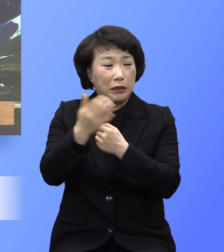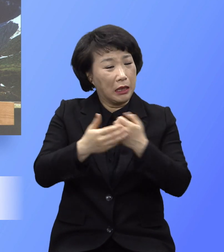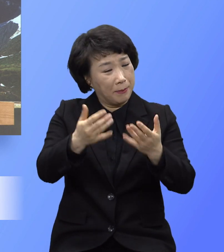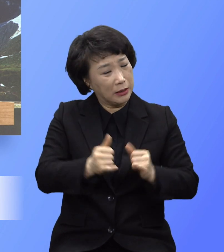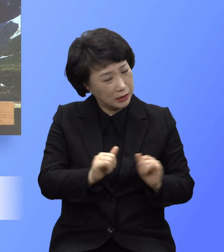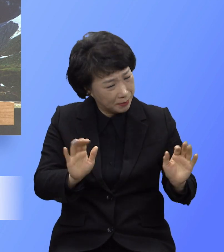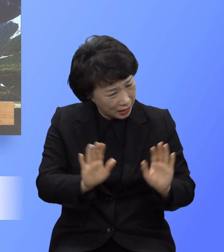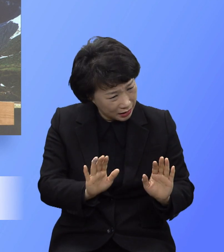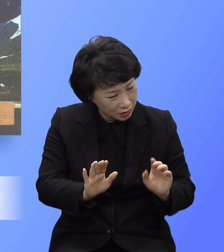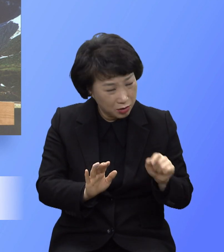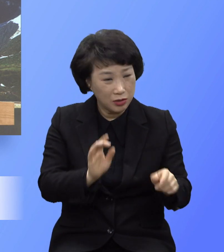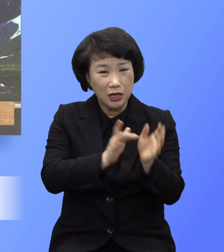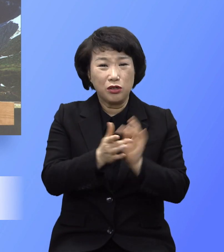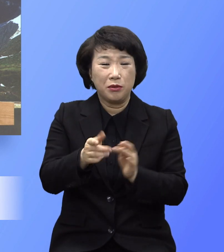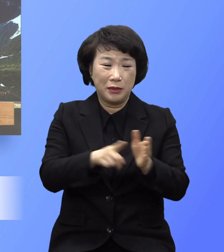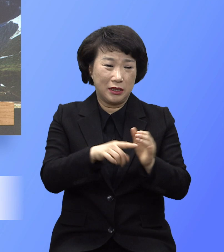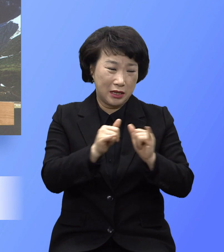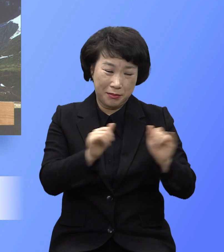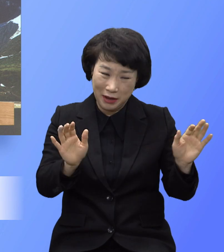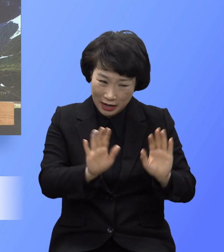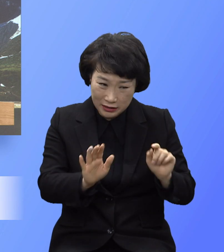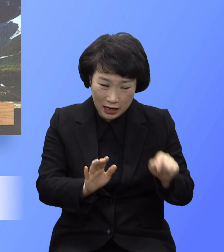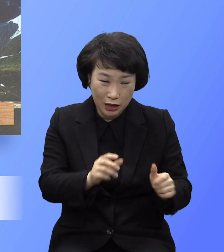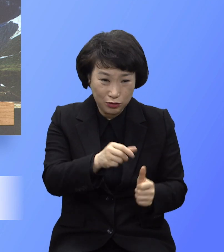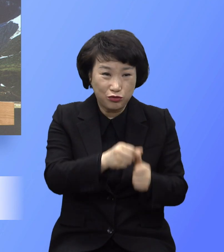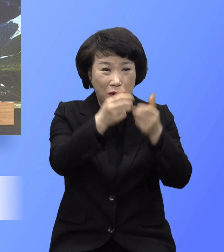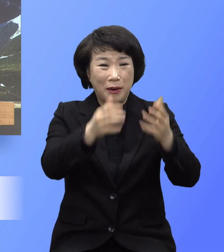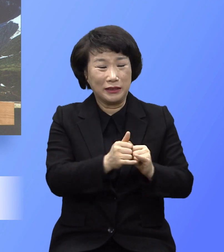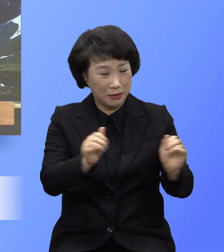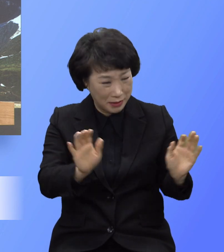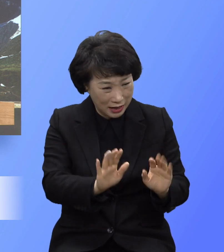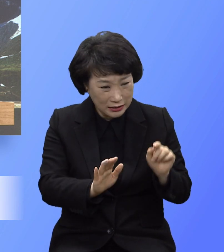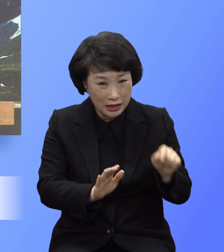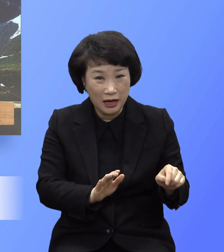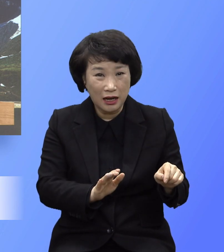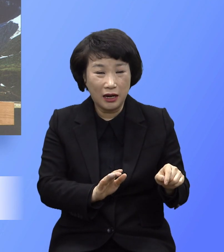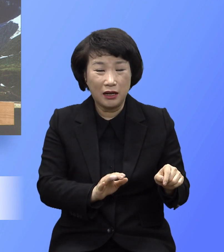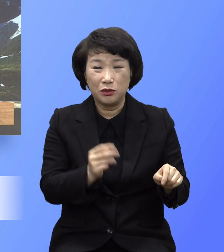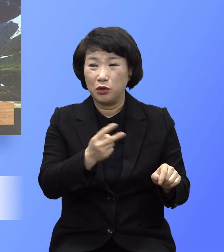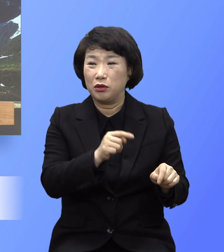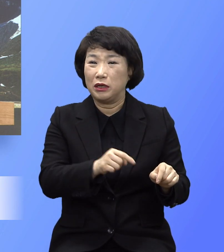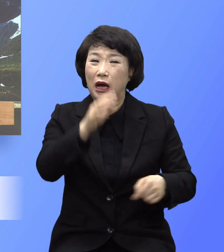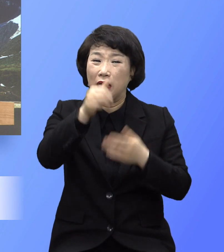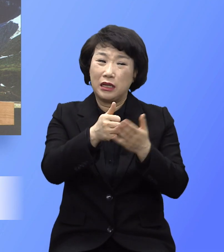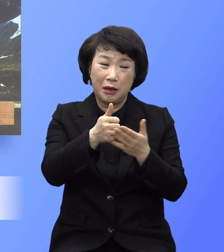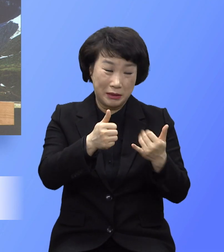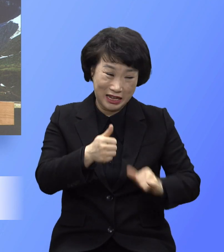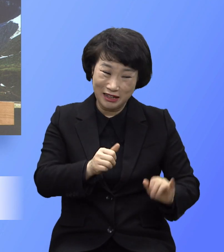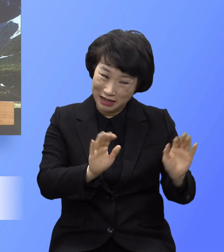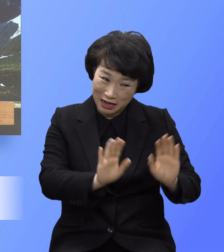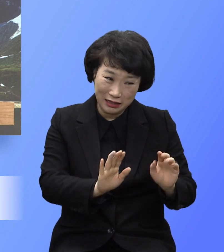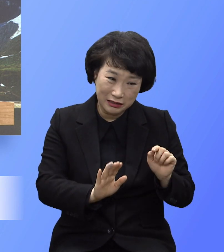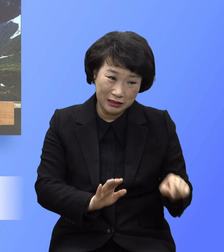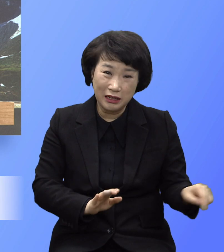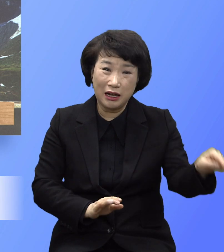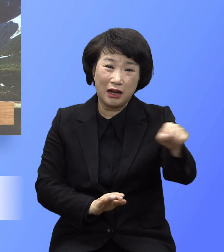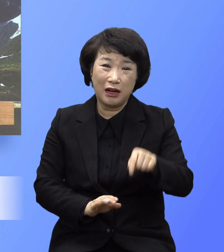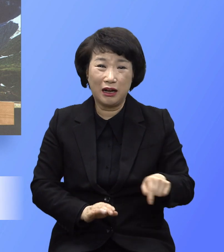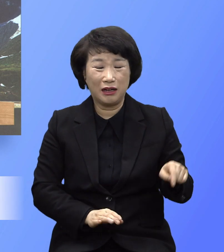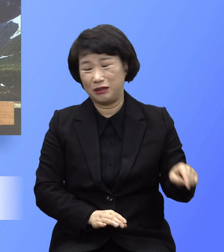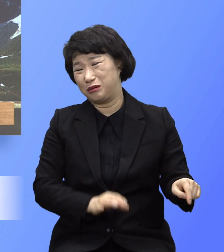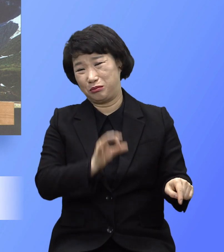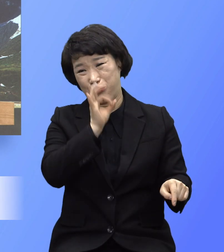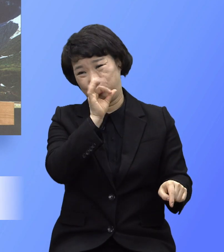받은 자요, 예수 믿는 사람이요, 구원받을 자요, 또 하나님의 자녀요 할